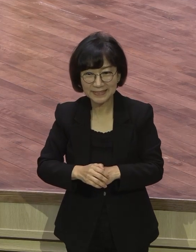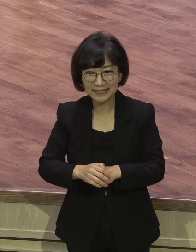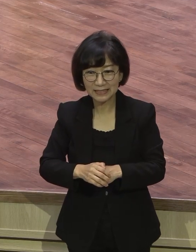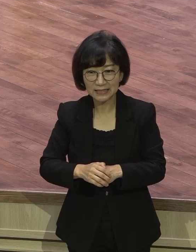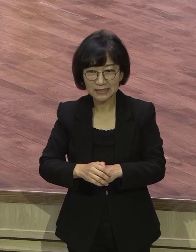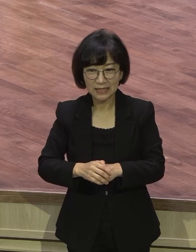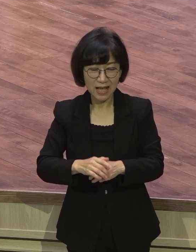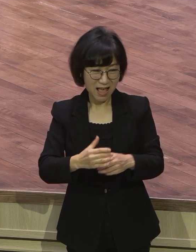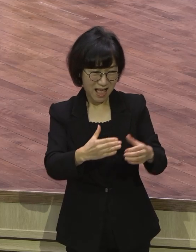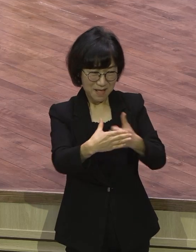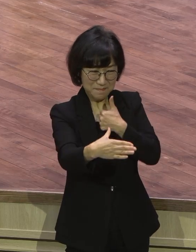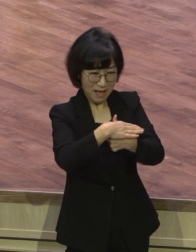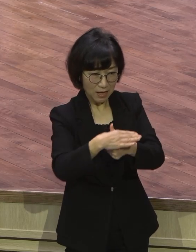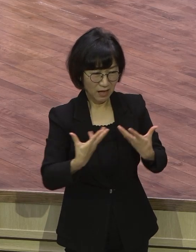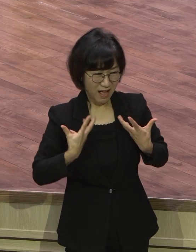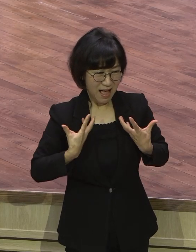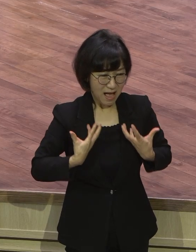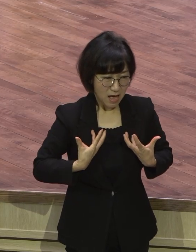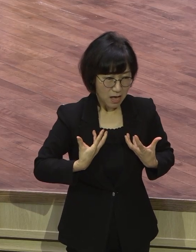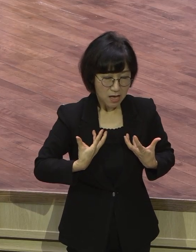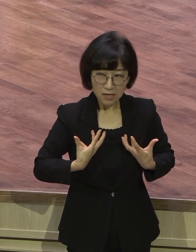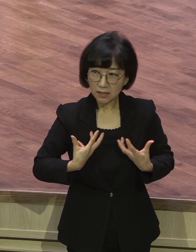예수님이라면 이 일을 어떻게 했을까?